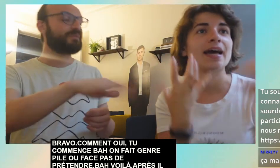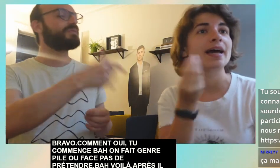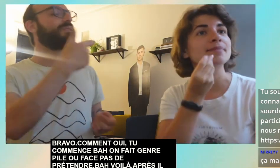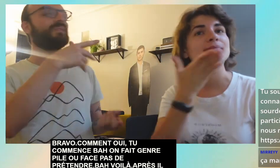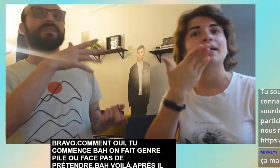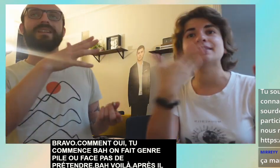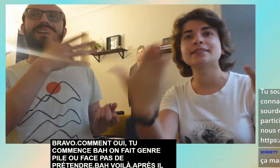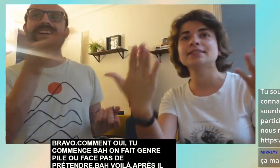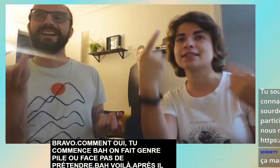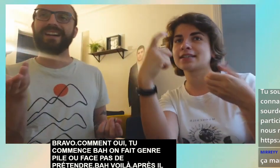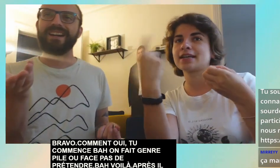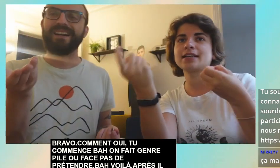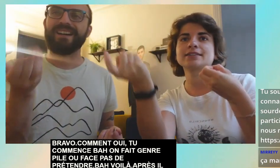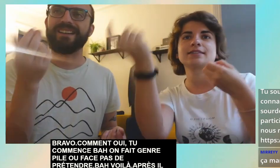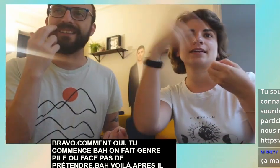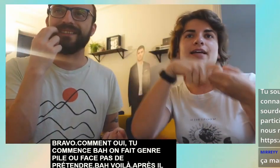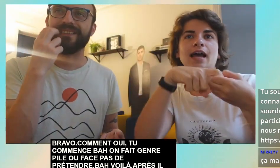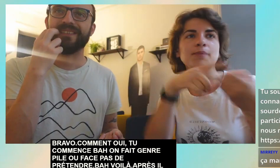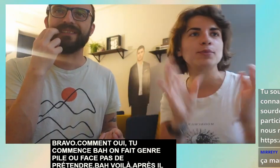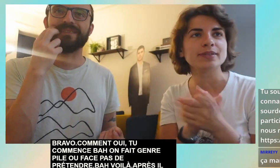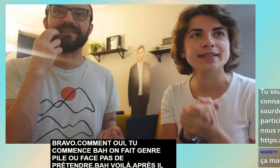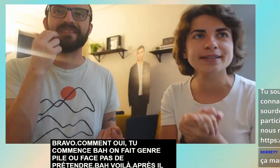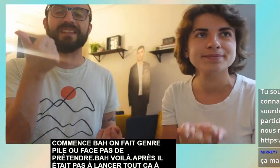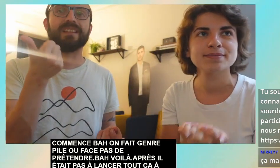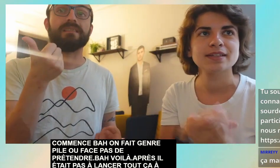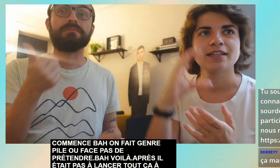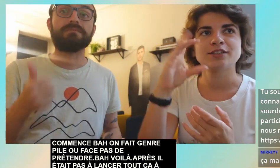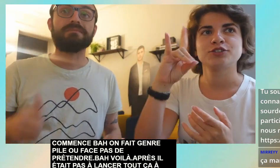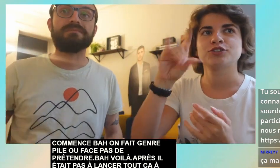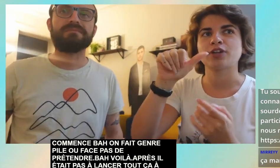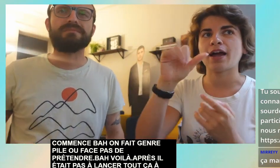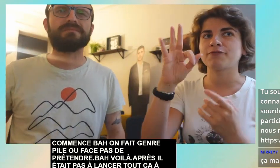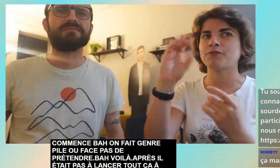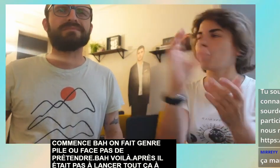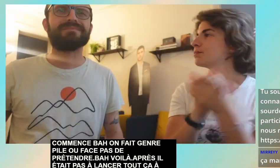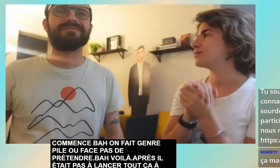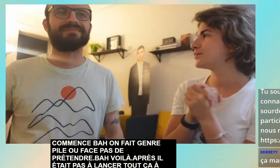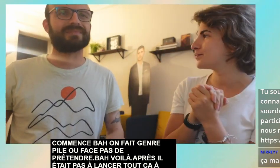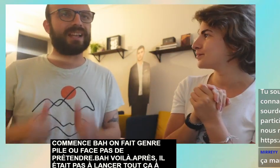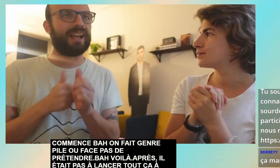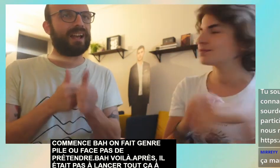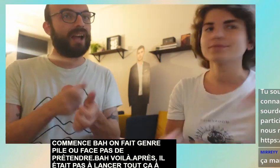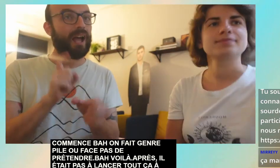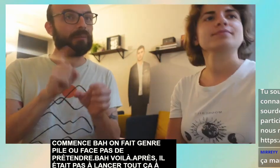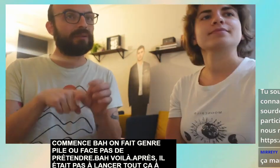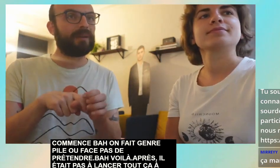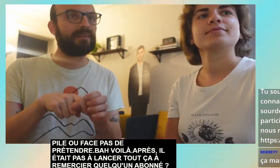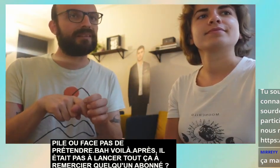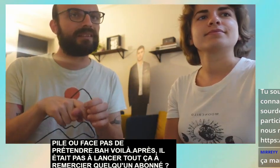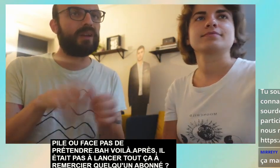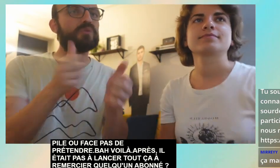Ah, merci quelqu'un t'es abonné. Chapeau. Abonnement.